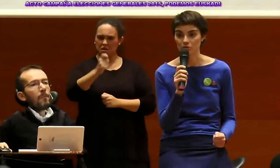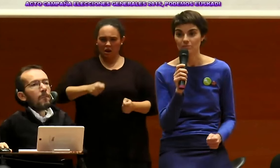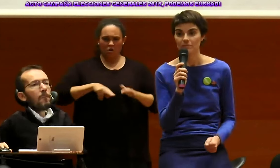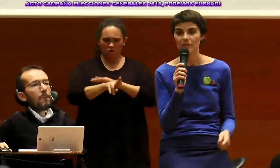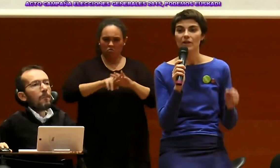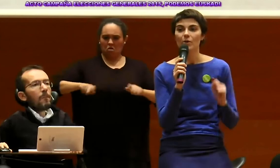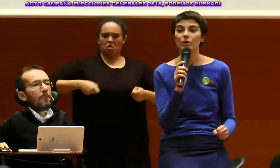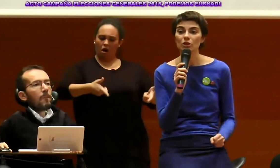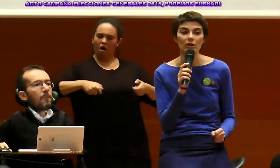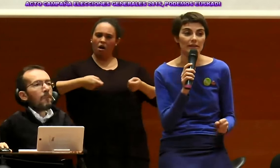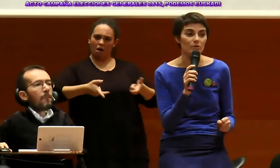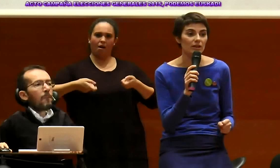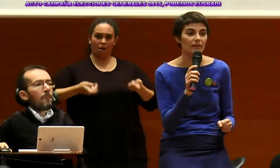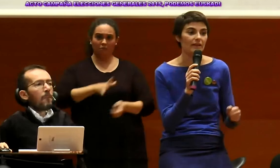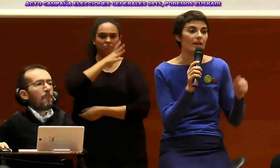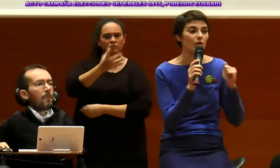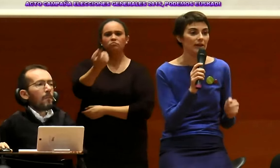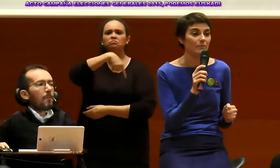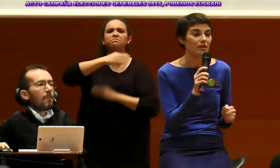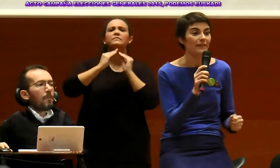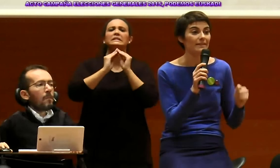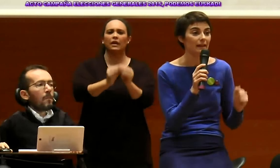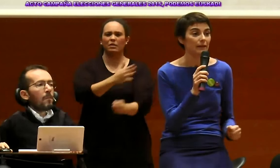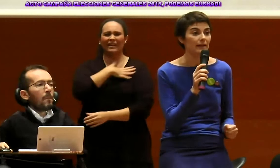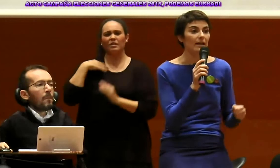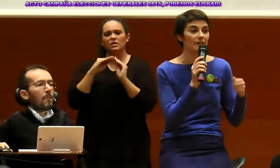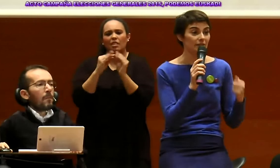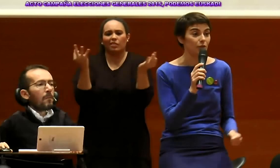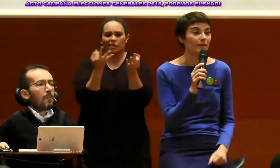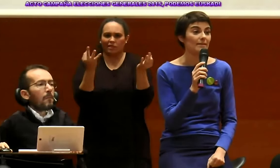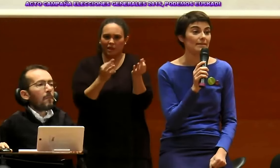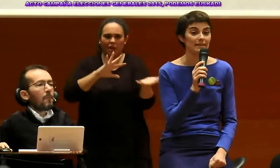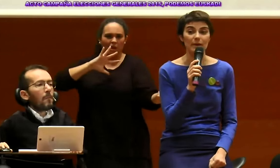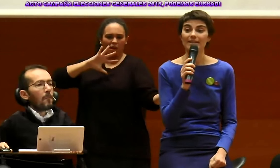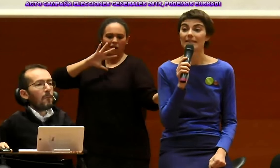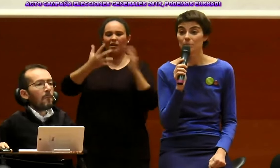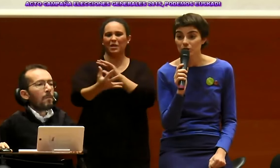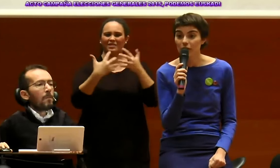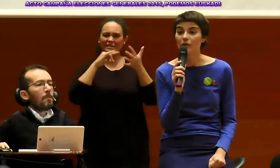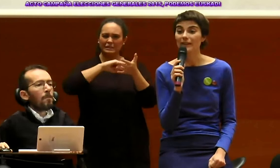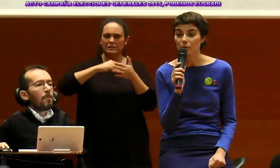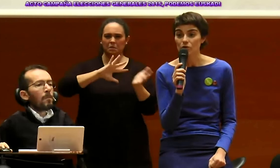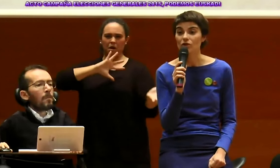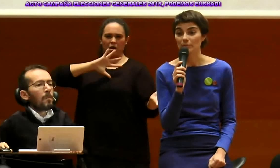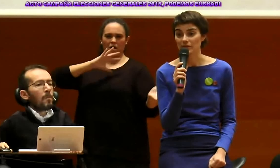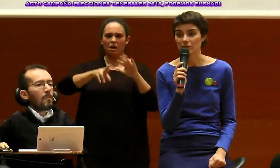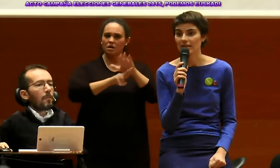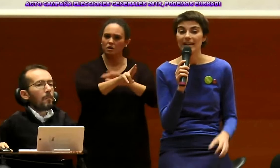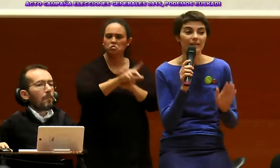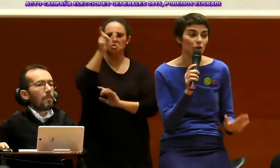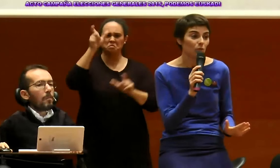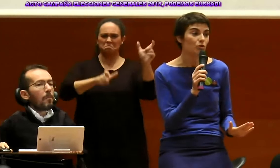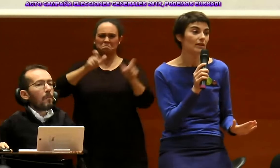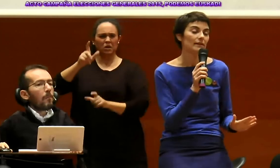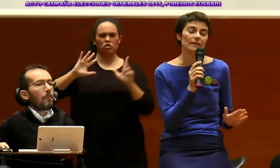recursos. Por eso lo que tenemos que hacer, lo que queremos hacer es acabar, transformar este sistema que es explotador de recursos y personas,